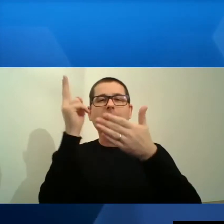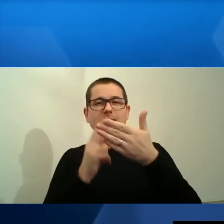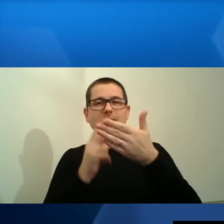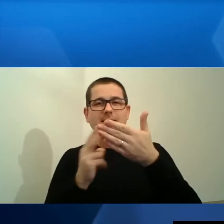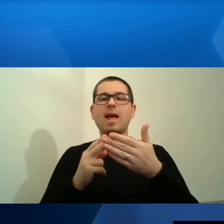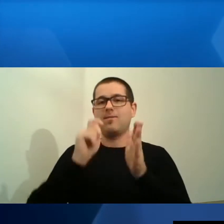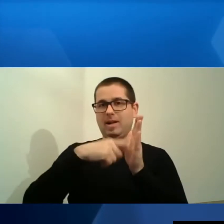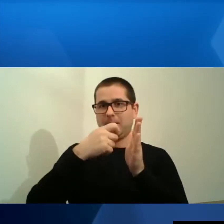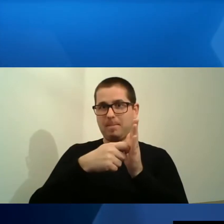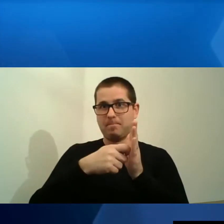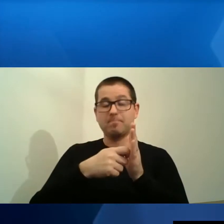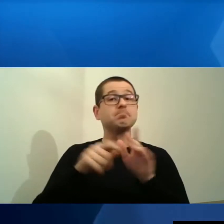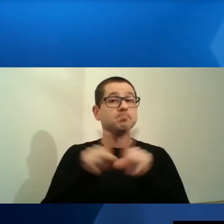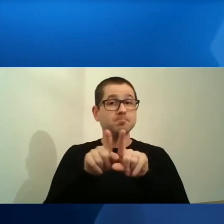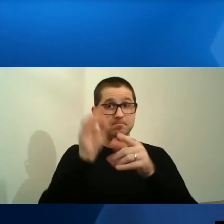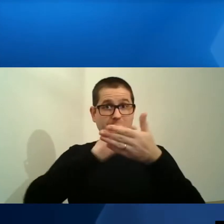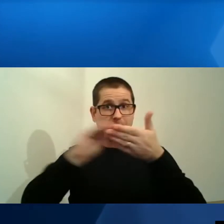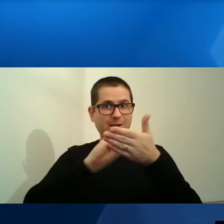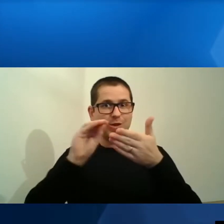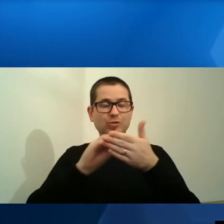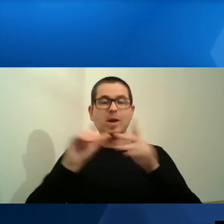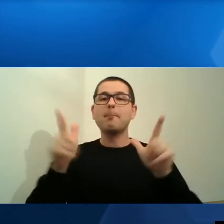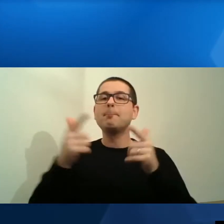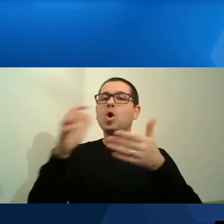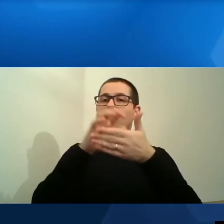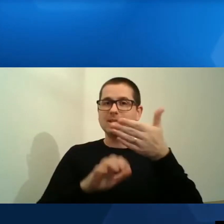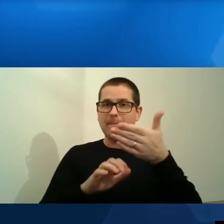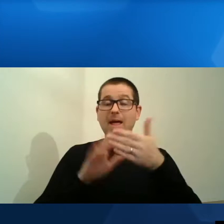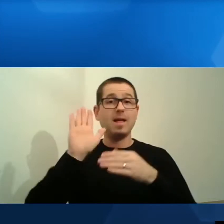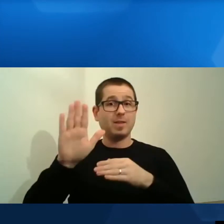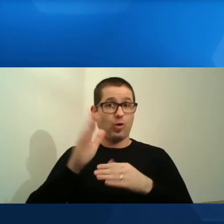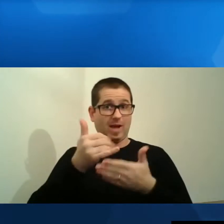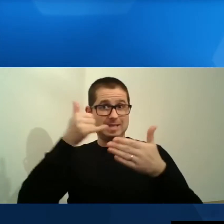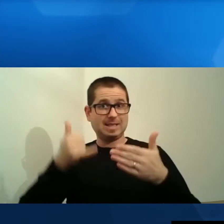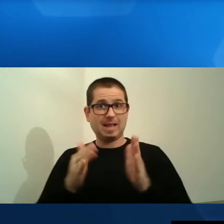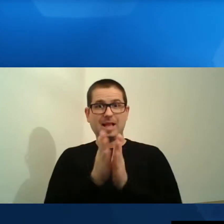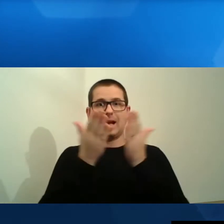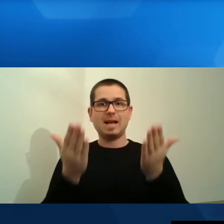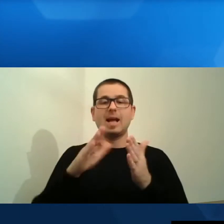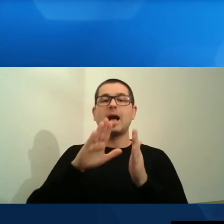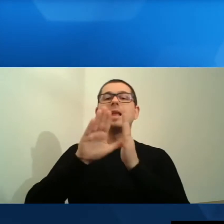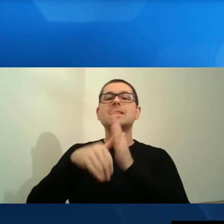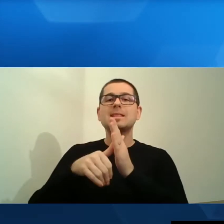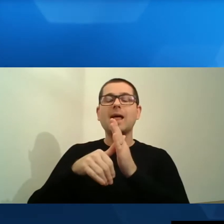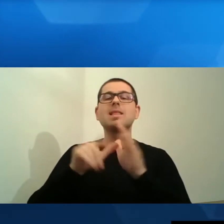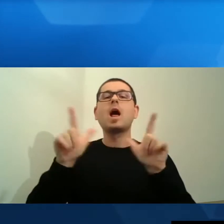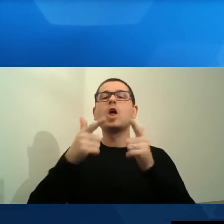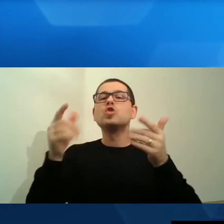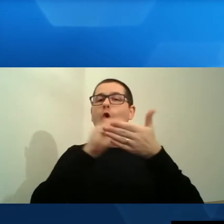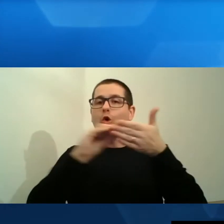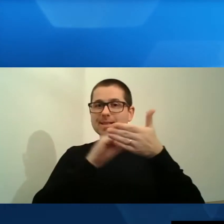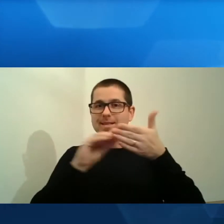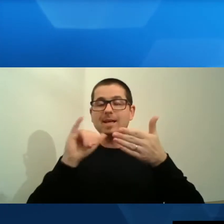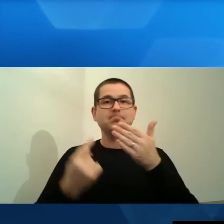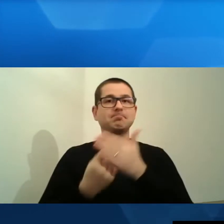kratke risane animirane filme. Prav tako piše prozna besedila. Njegova zadnja knjiga Tat not